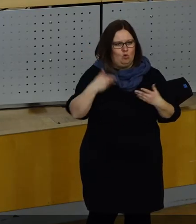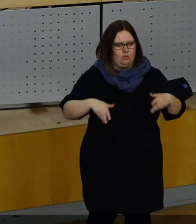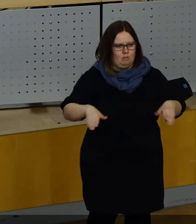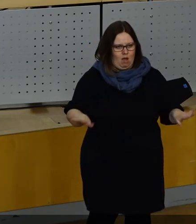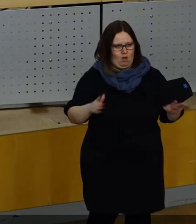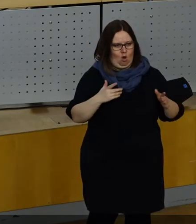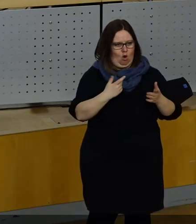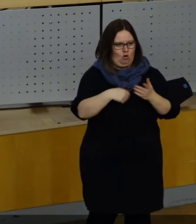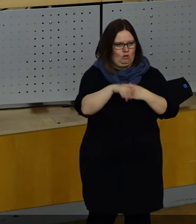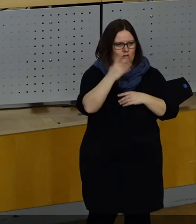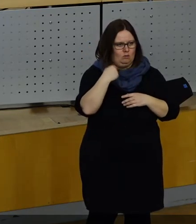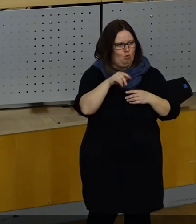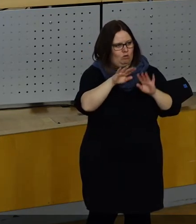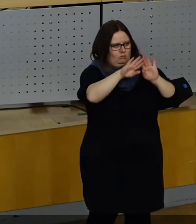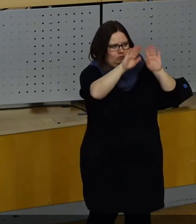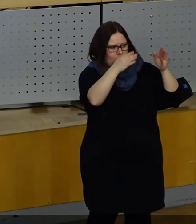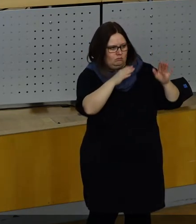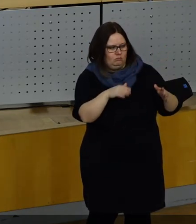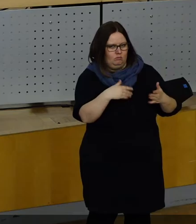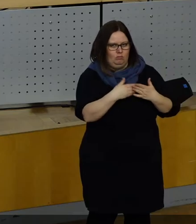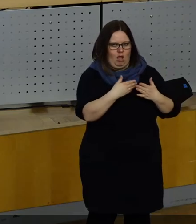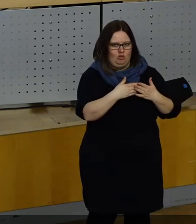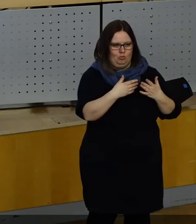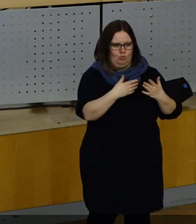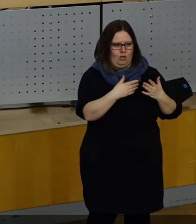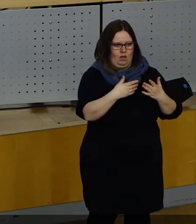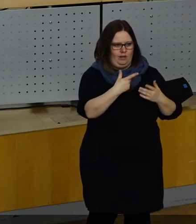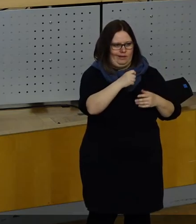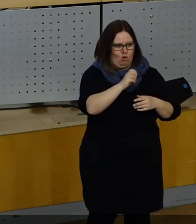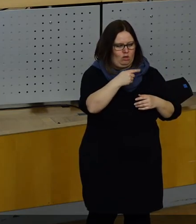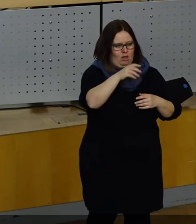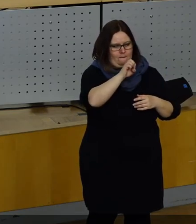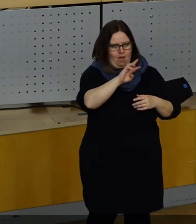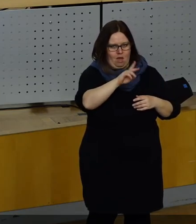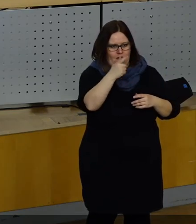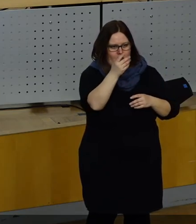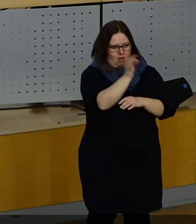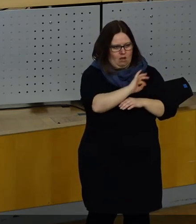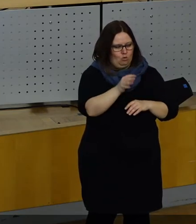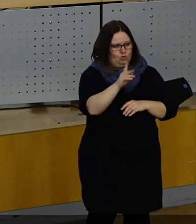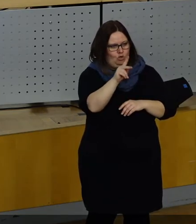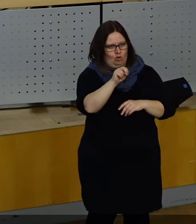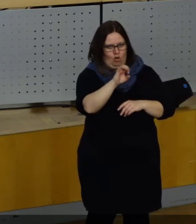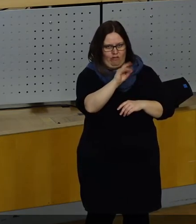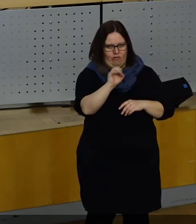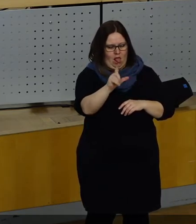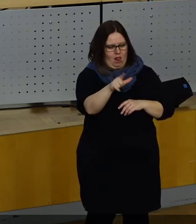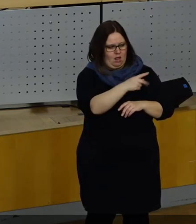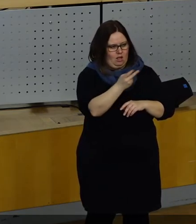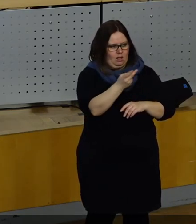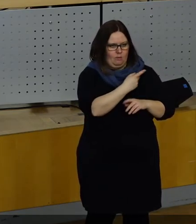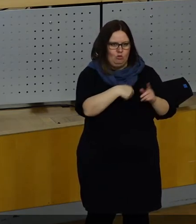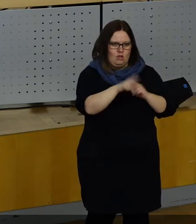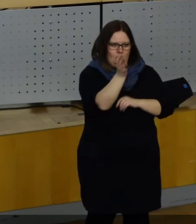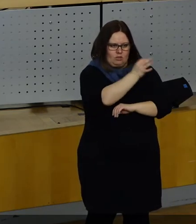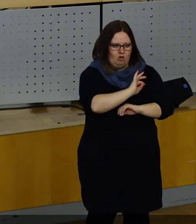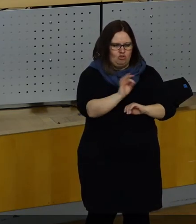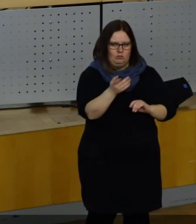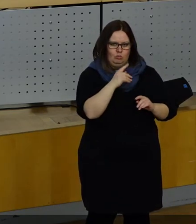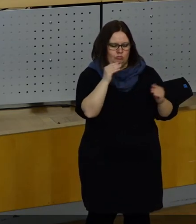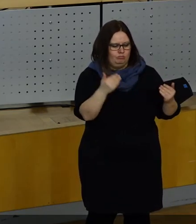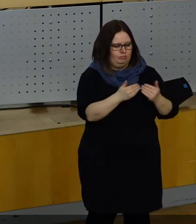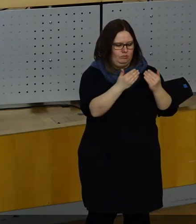wie Chiaveri, wie George Bär und Knöffel. George Bär und Chiaveri, die sich